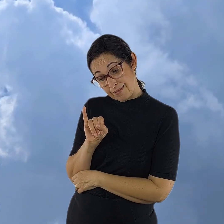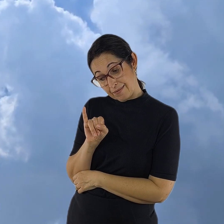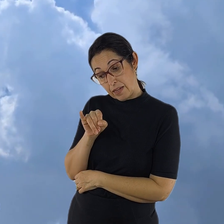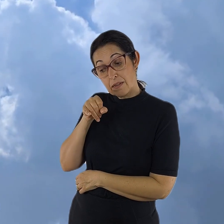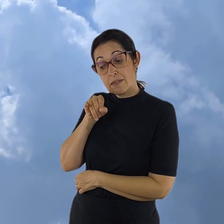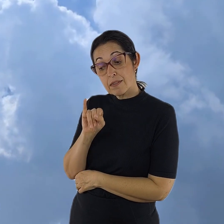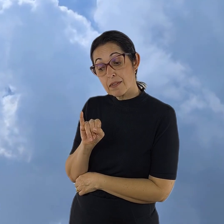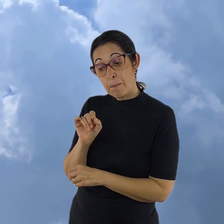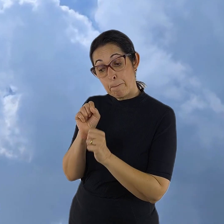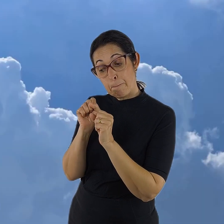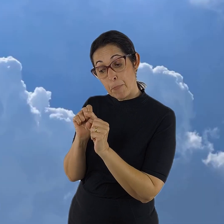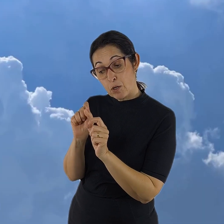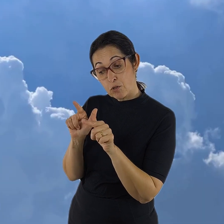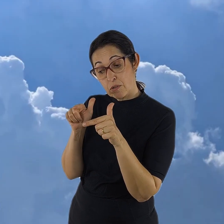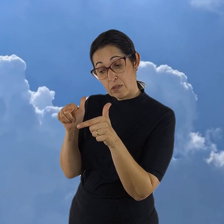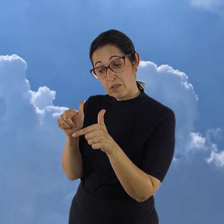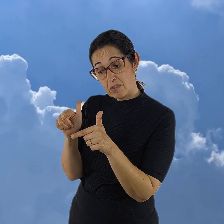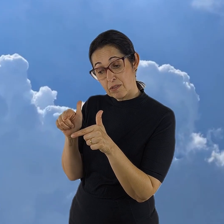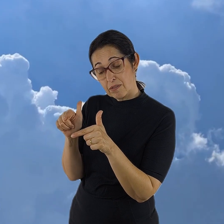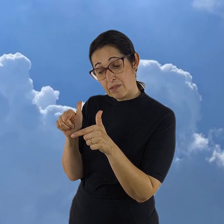se tu podes,